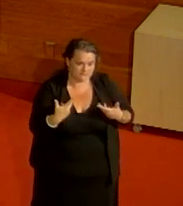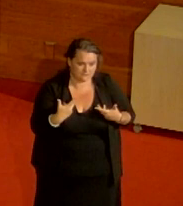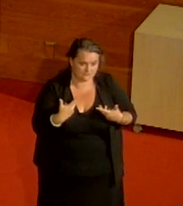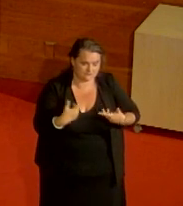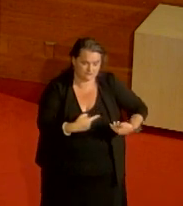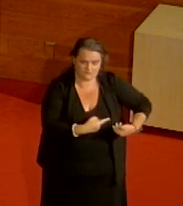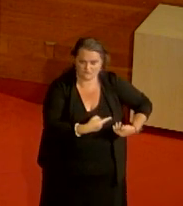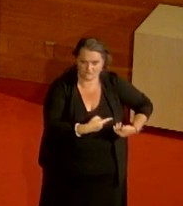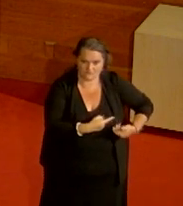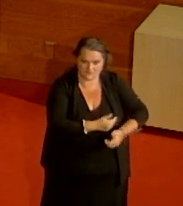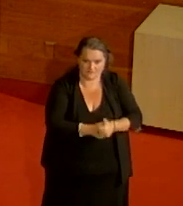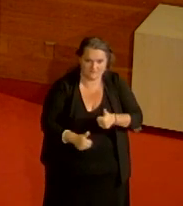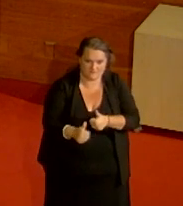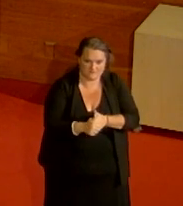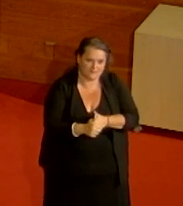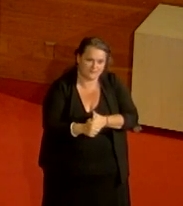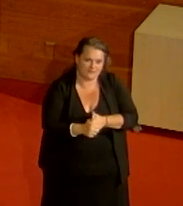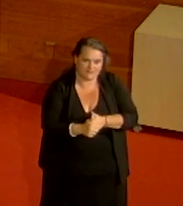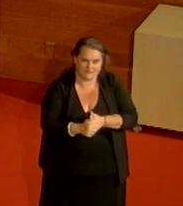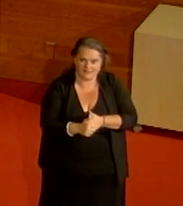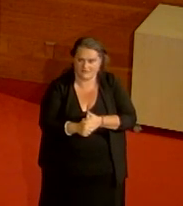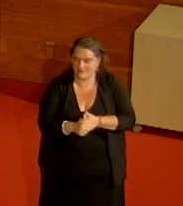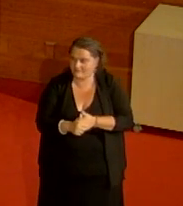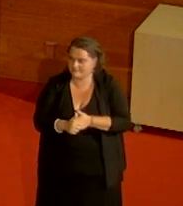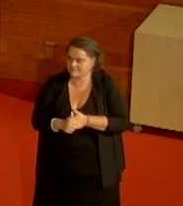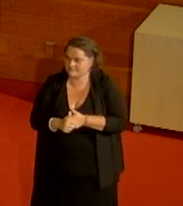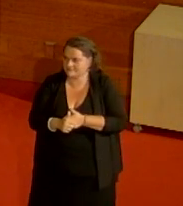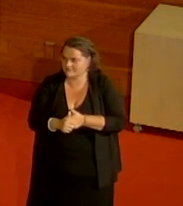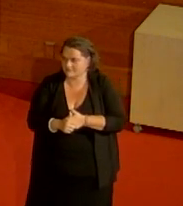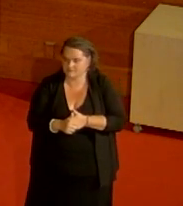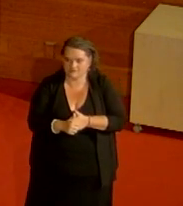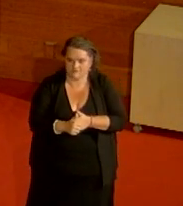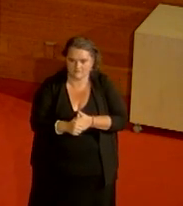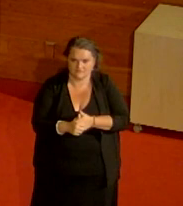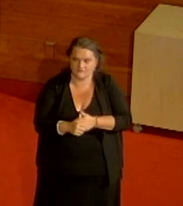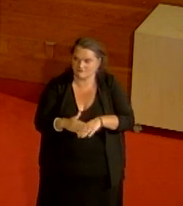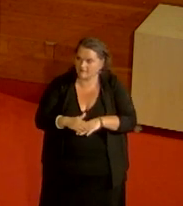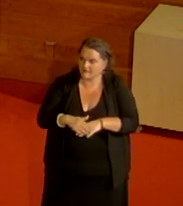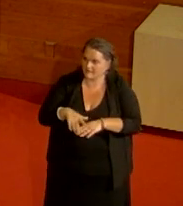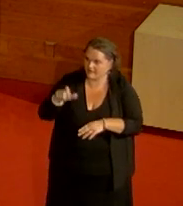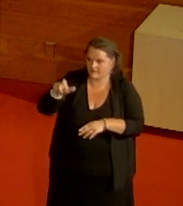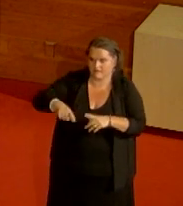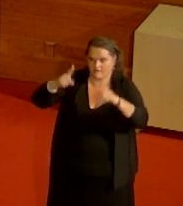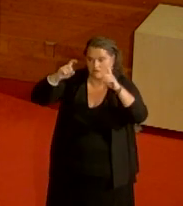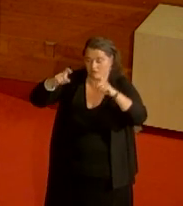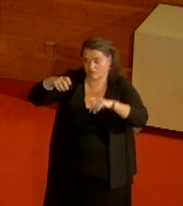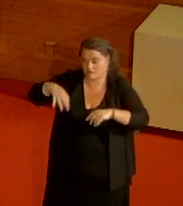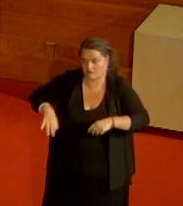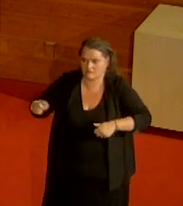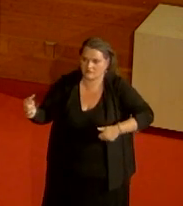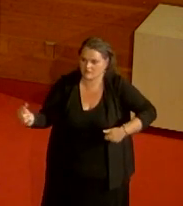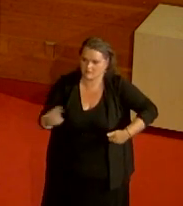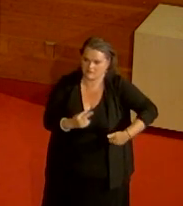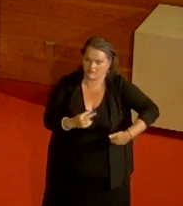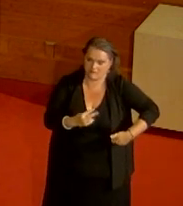la la la la muñeca porque no vean a la muñeca porque porque eh